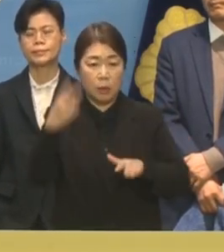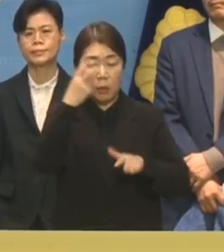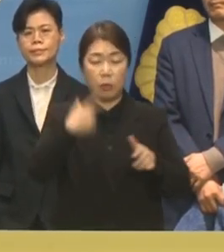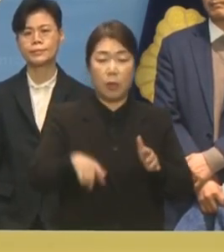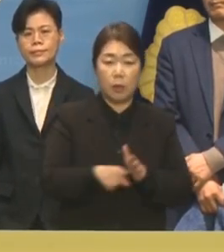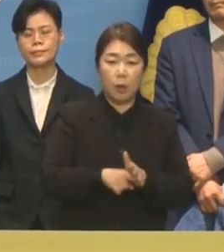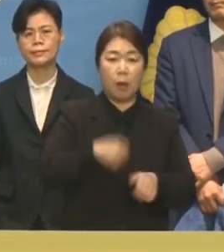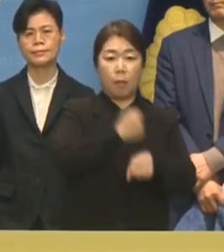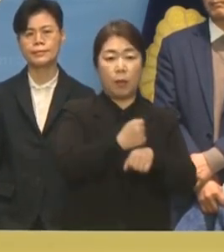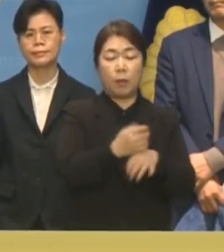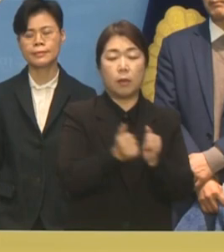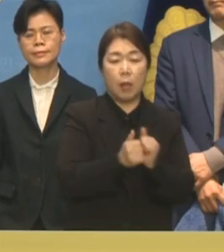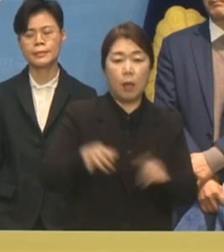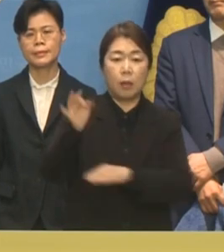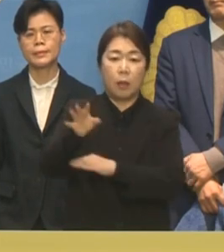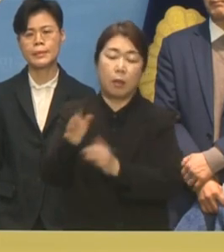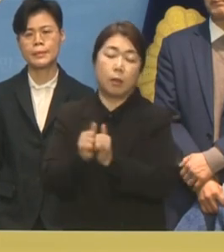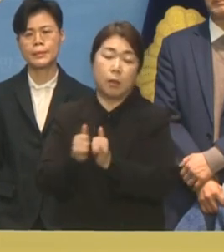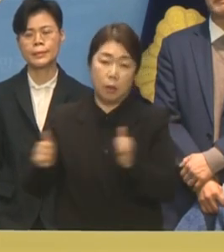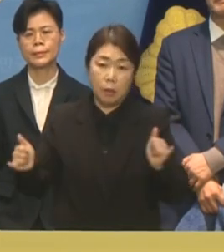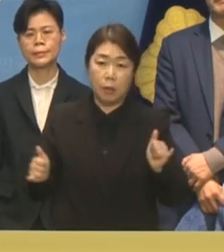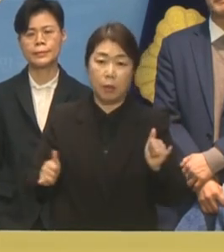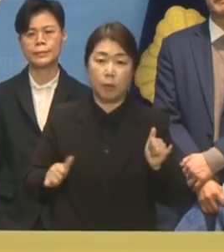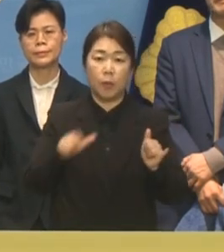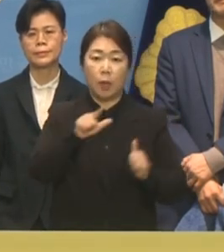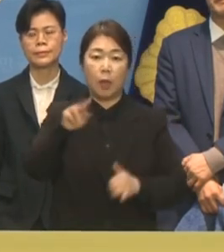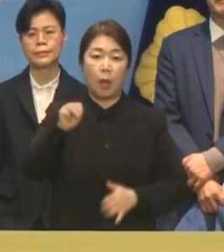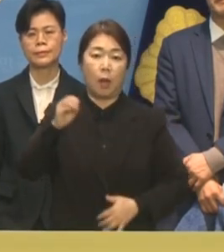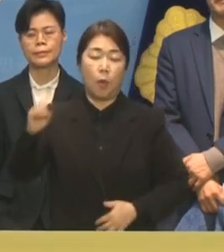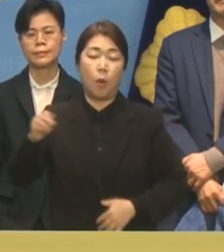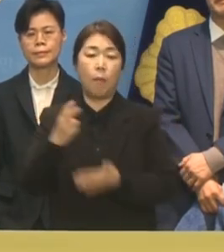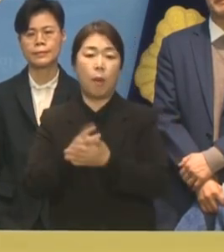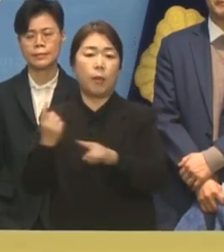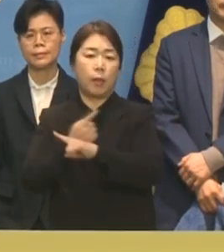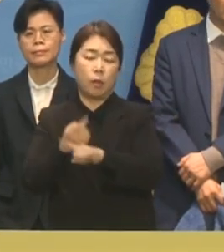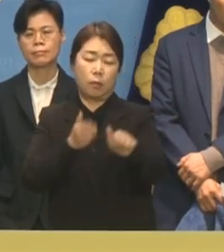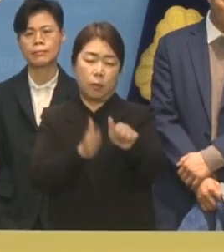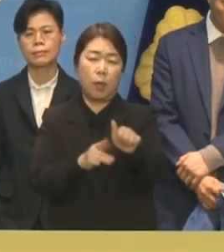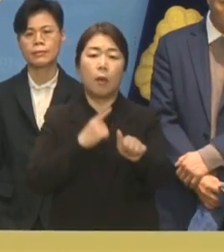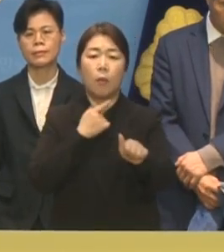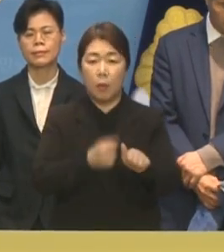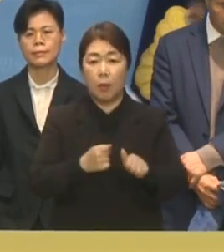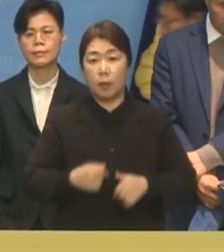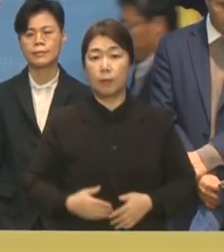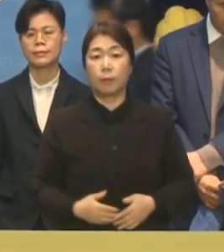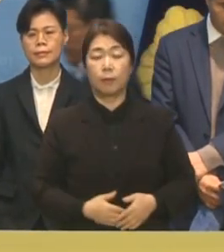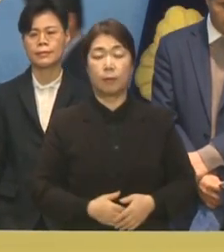노력해온 생산자와 소비자들이 LMO법 개정을 요구하고 있습니다.